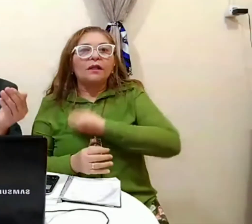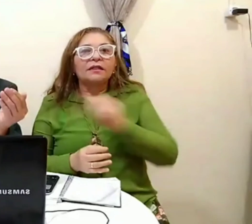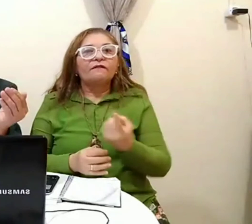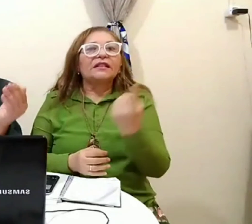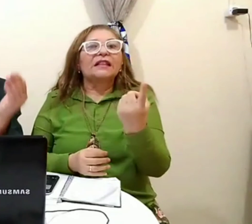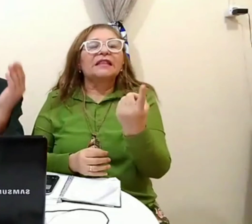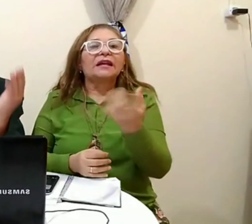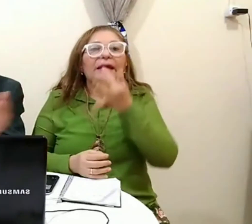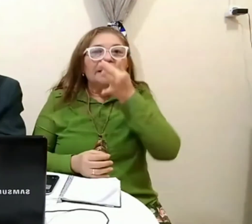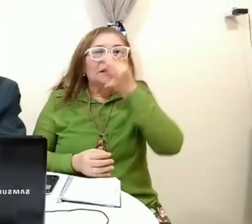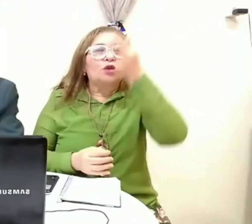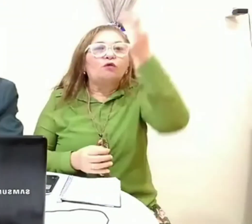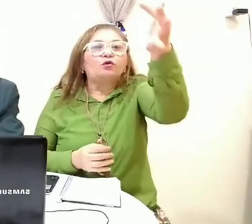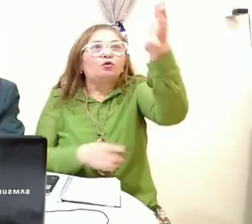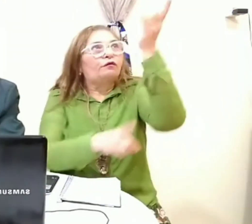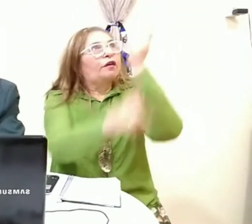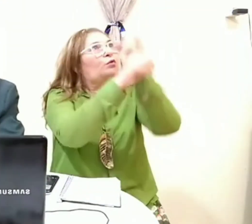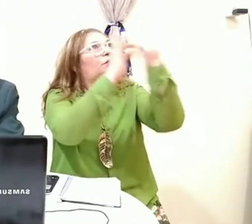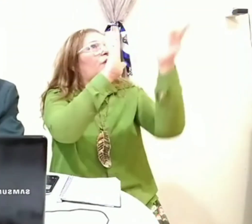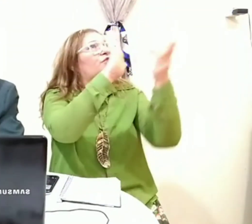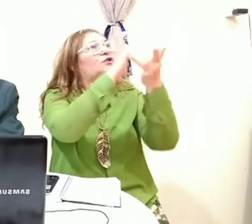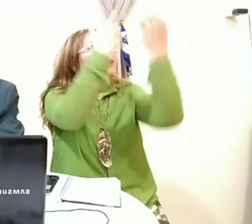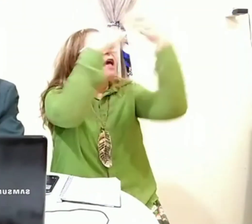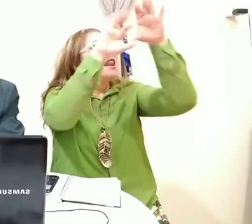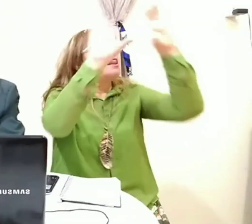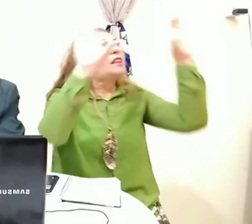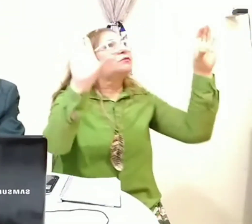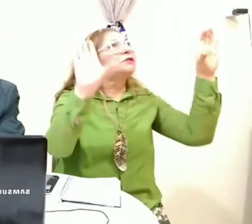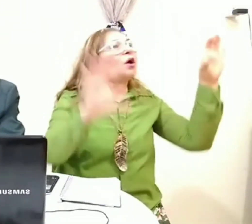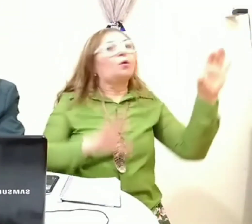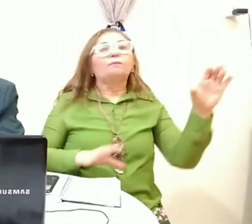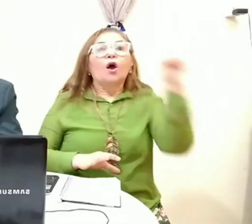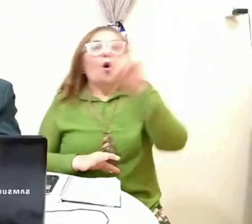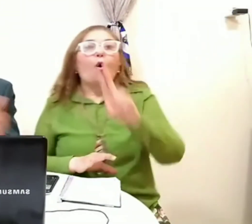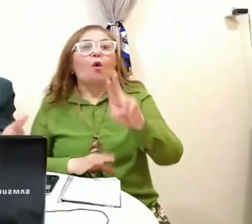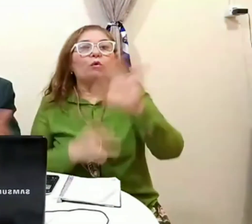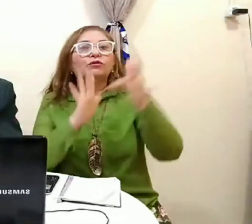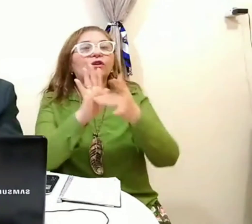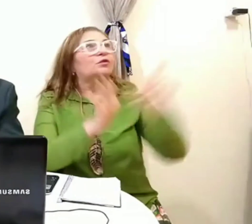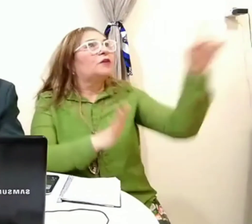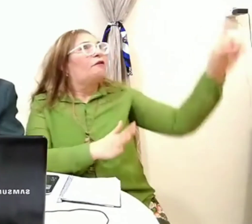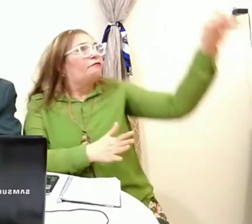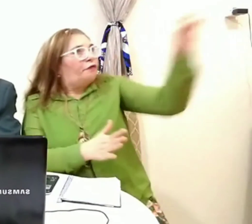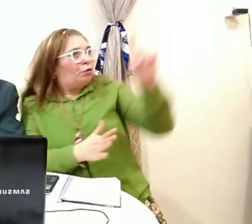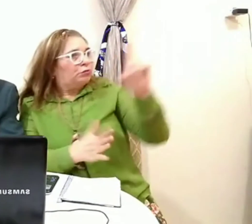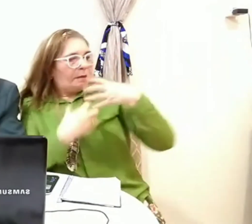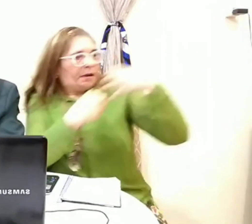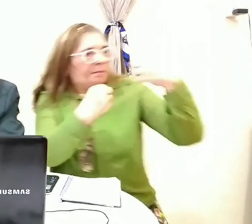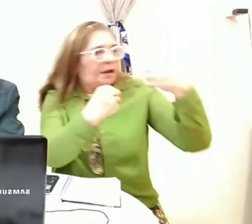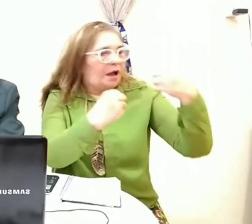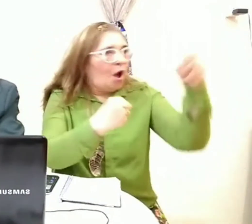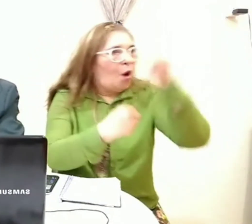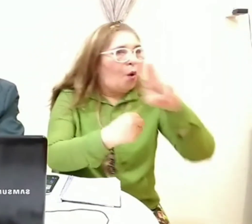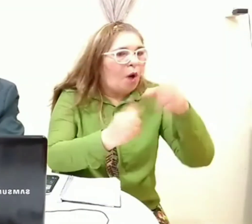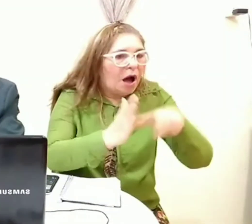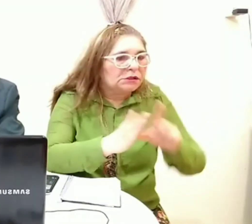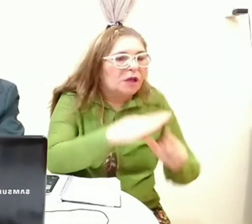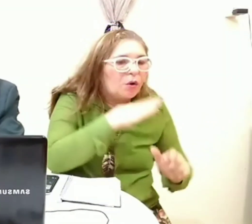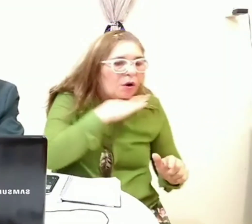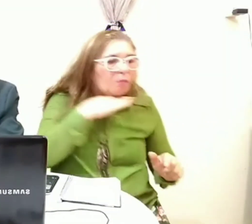vamos encontrar com Jesus, seja no arrebatamento ou se a gente tiver morrido, né, nós iremos encontrar com Jesus, porque